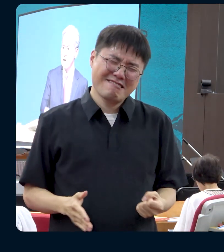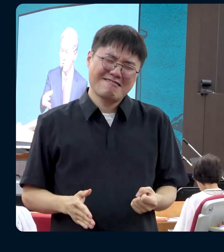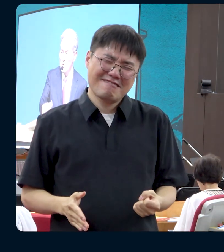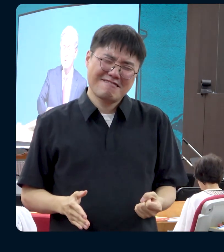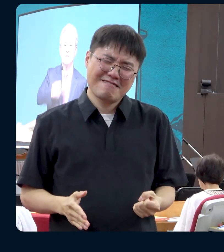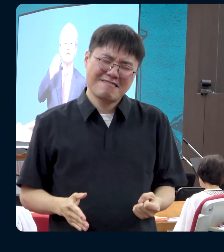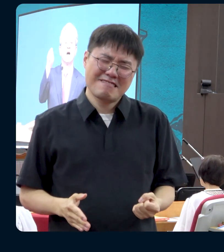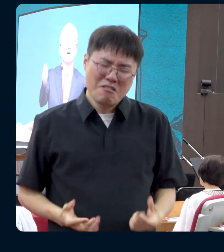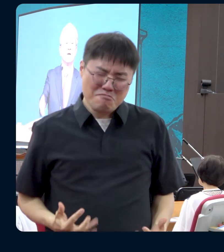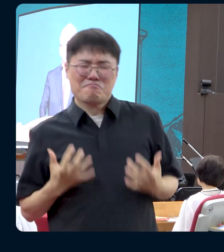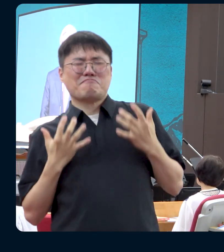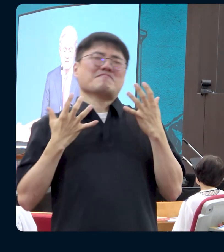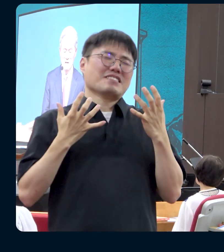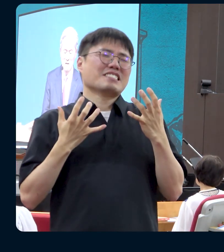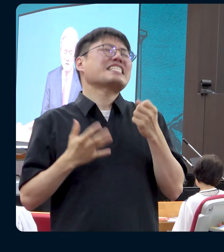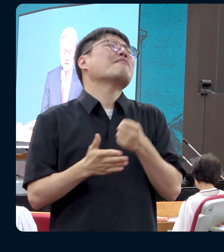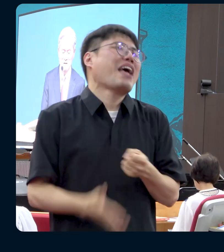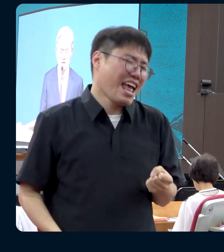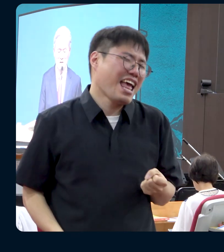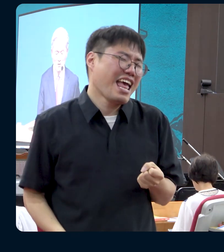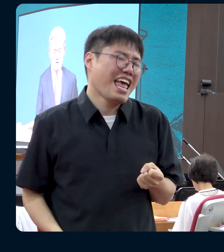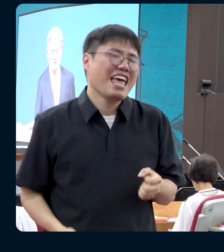절망하면서 자꾸 올라오니까,